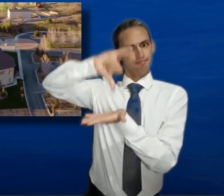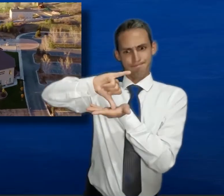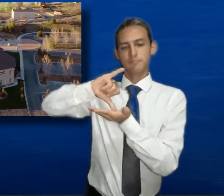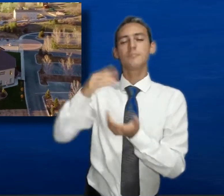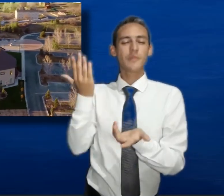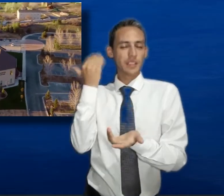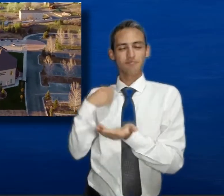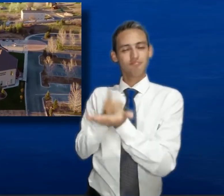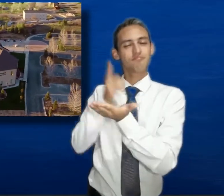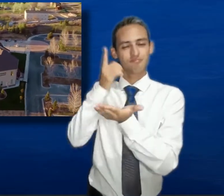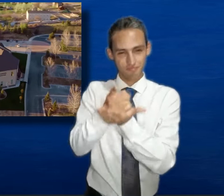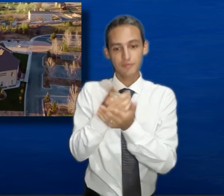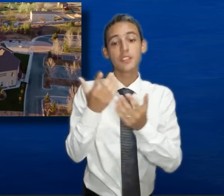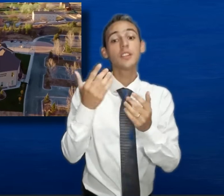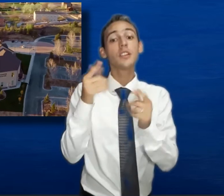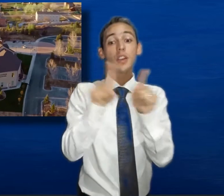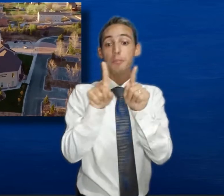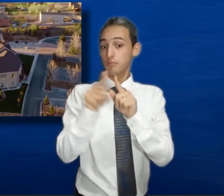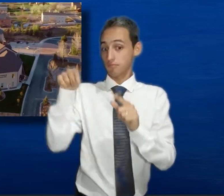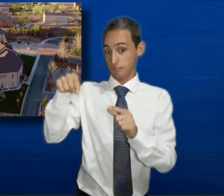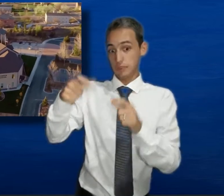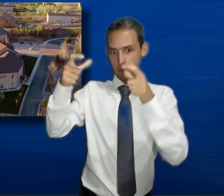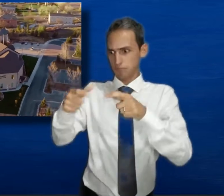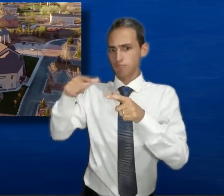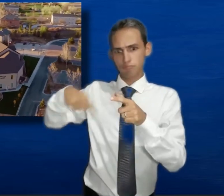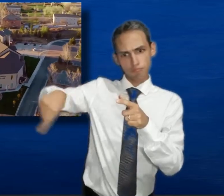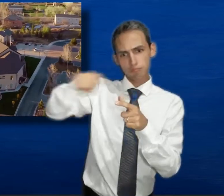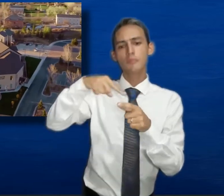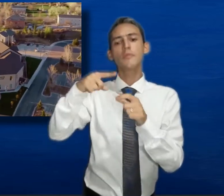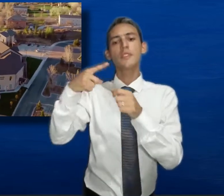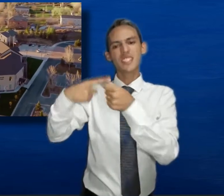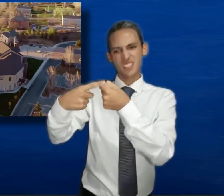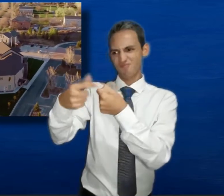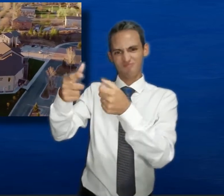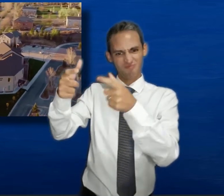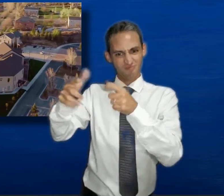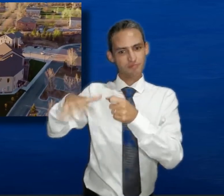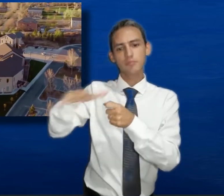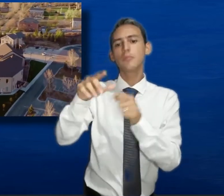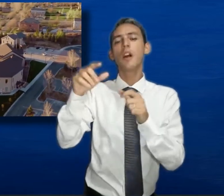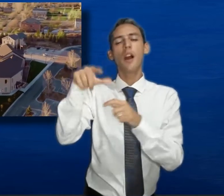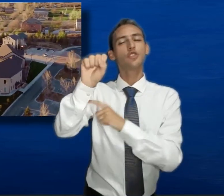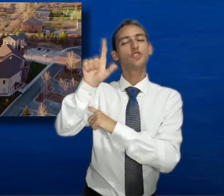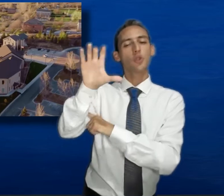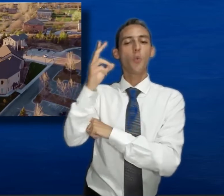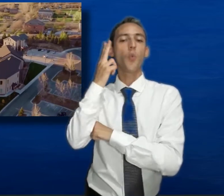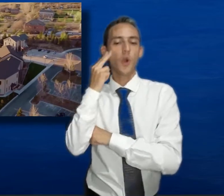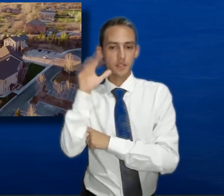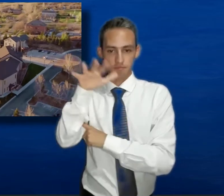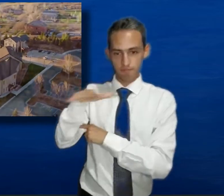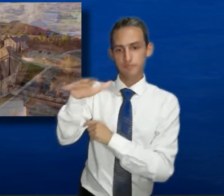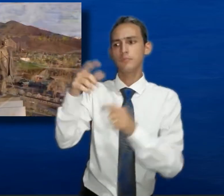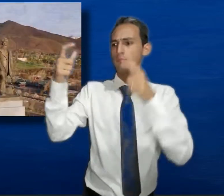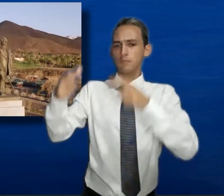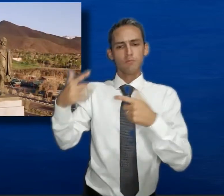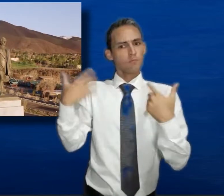aqui no recém-inaugurado Centro dos Pioneiros, próximo ao monumento Este é o Lugar, no Parque Heritage, nas colinas que dão vista